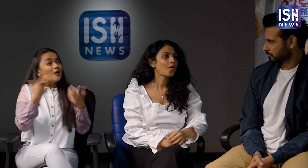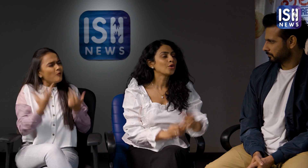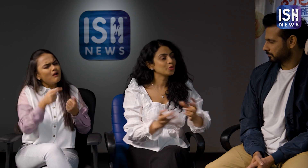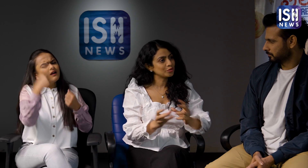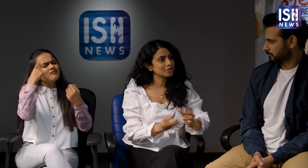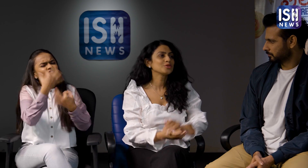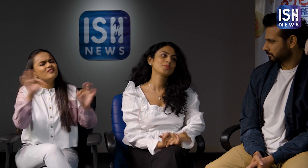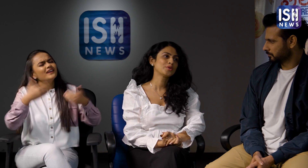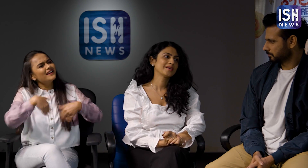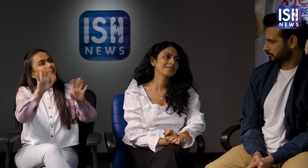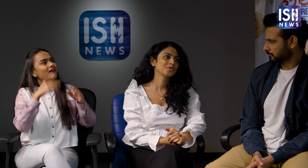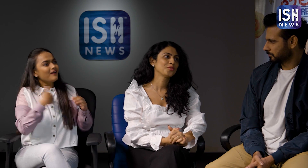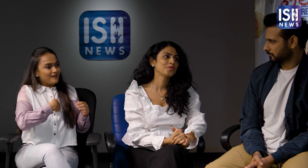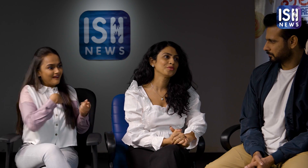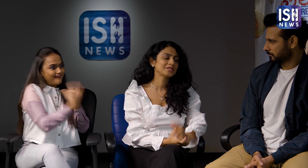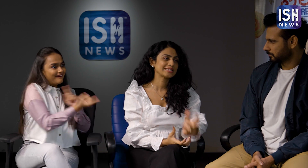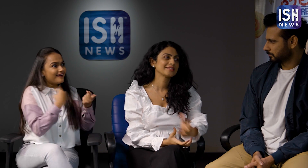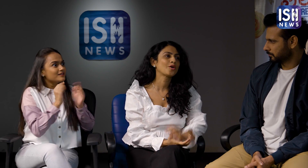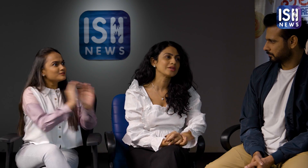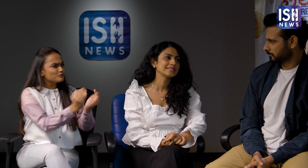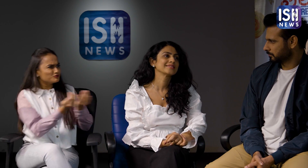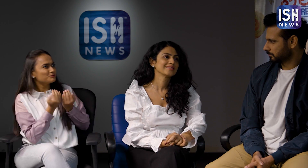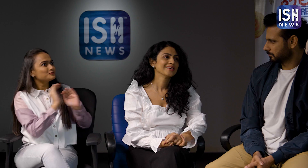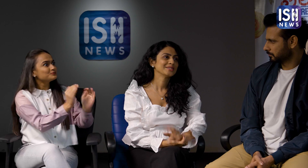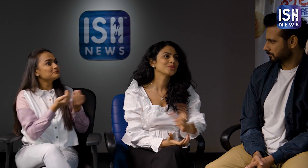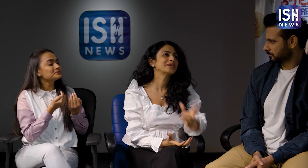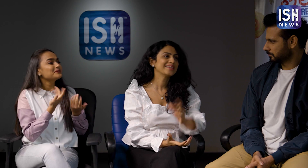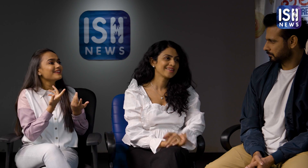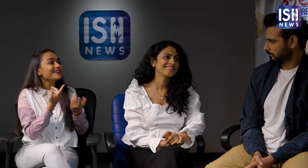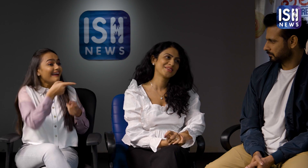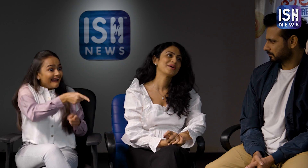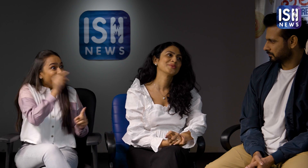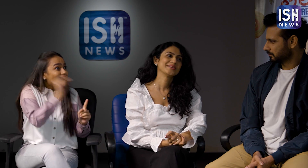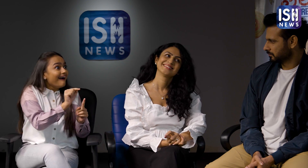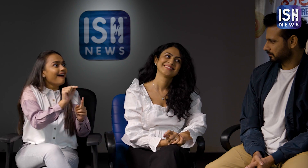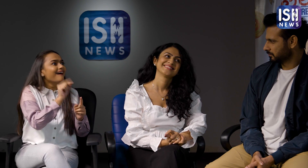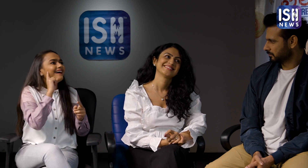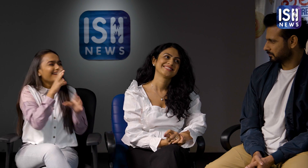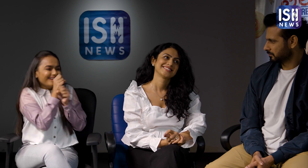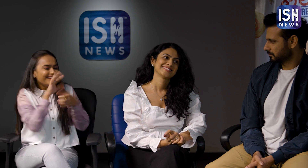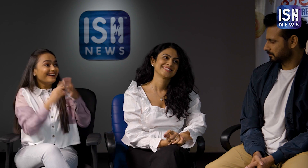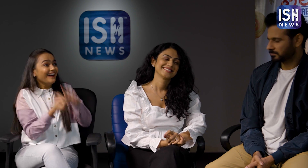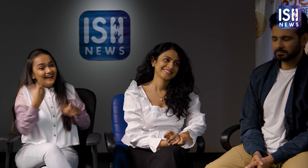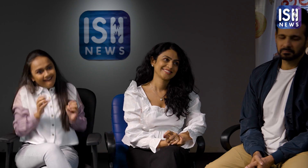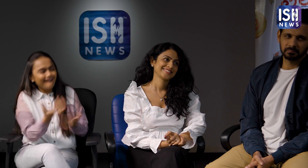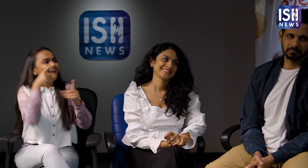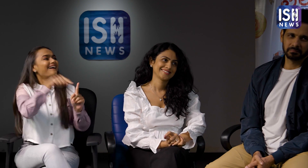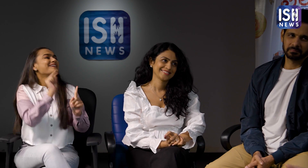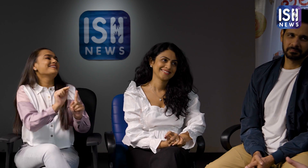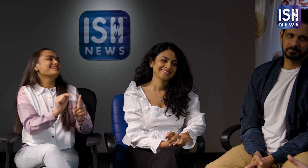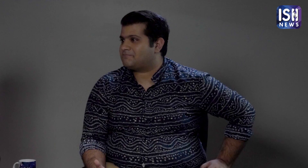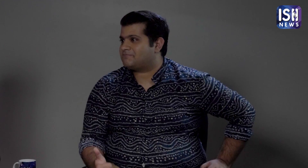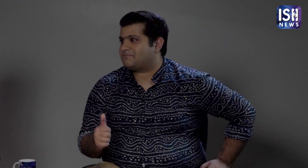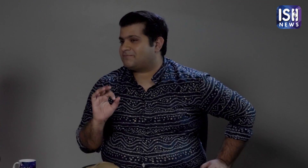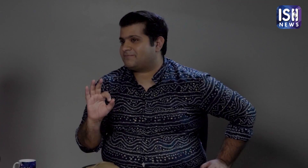कर सके और जो एक दूसरे को सपोर्ट करें, तो उस थॉट से सिसोटी का निर्माण हुआ।